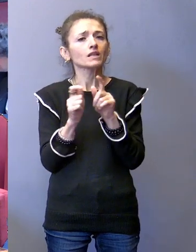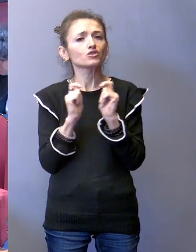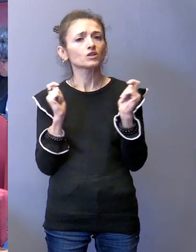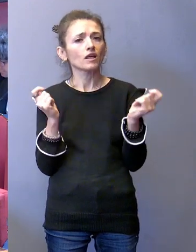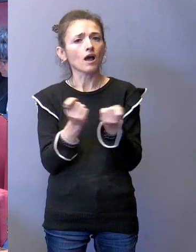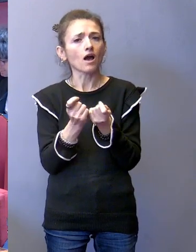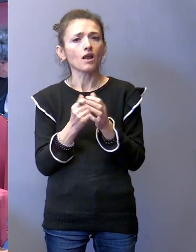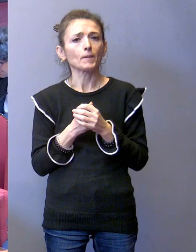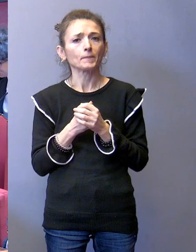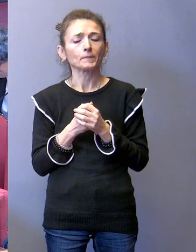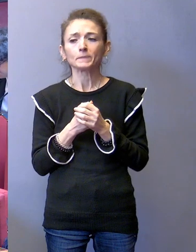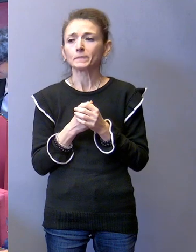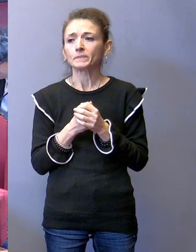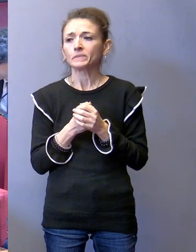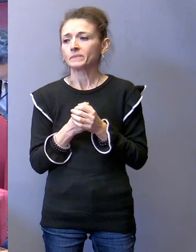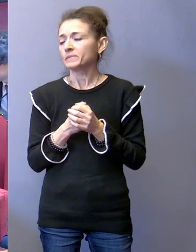aveva capito